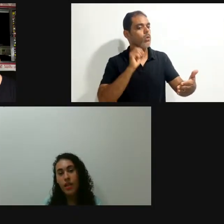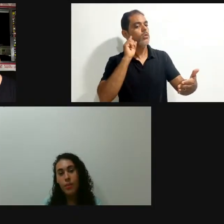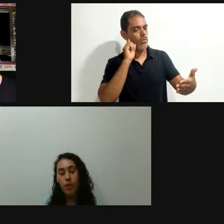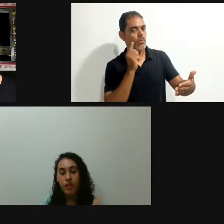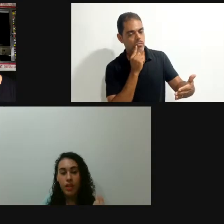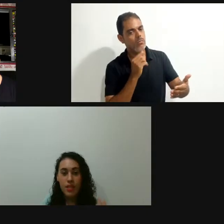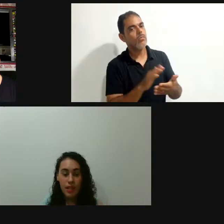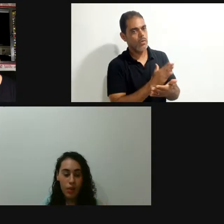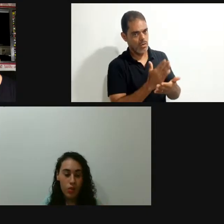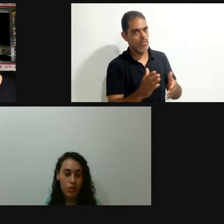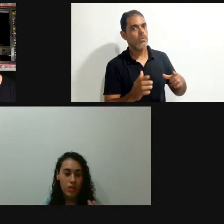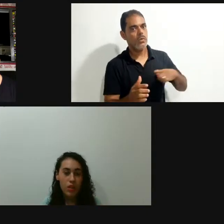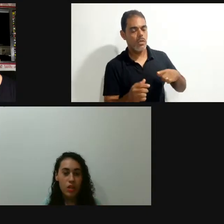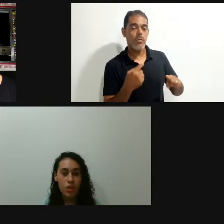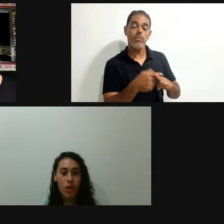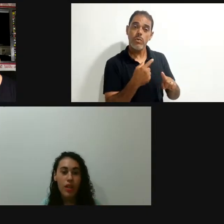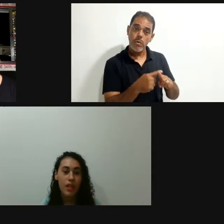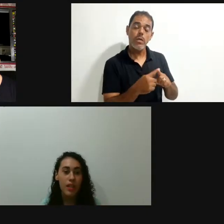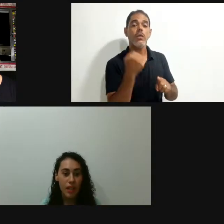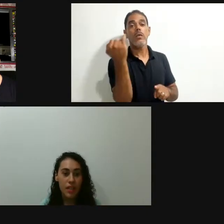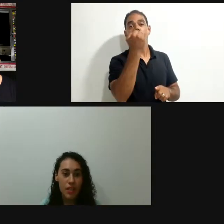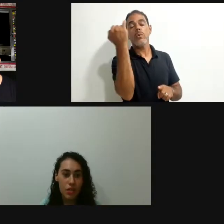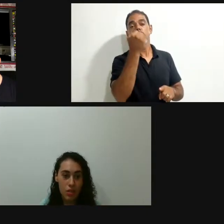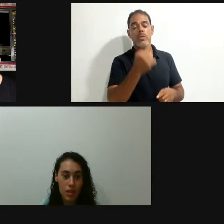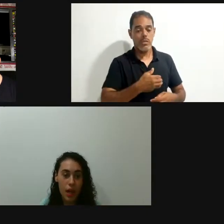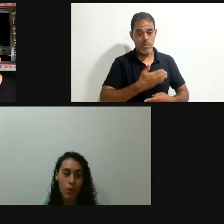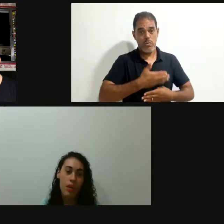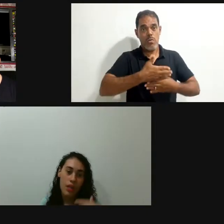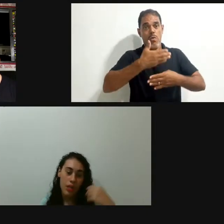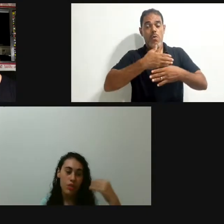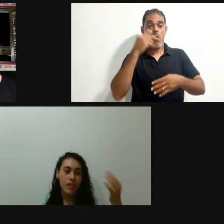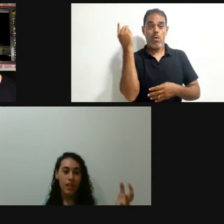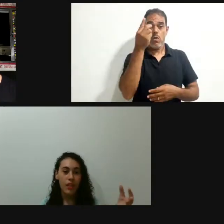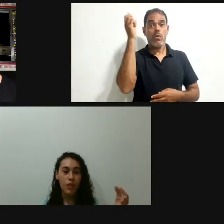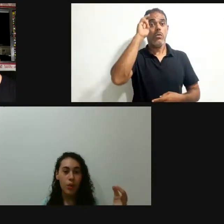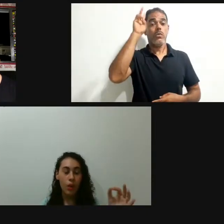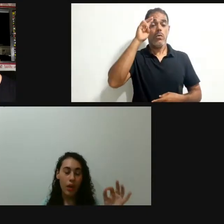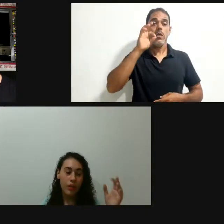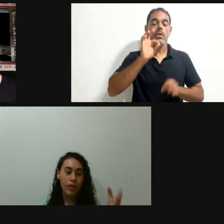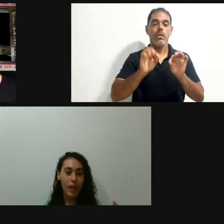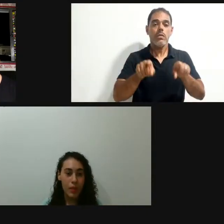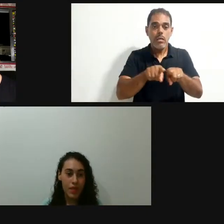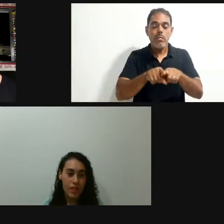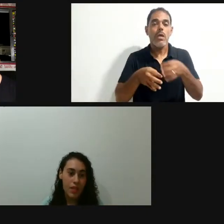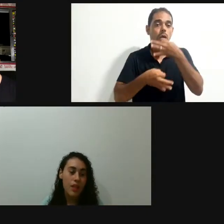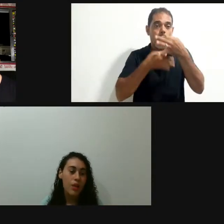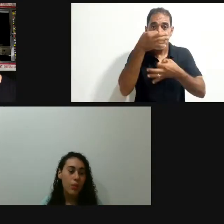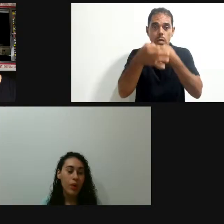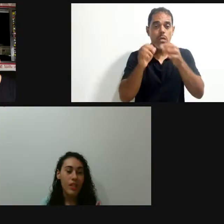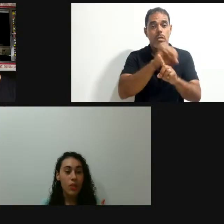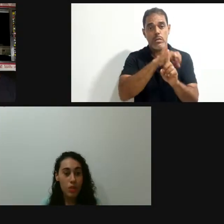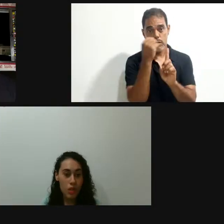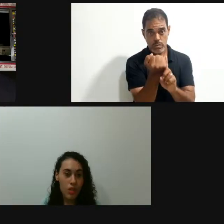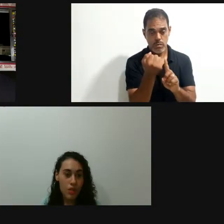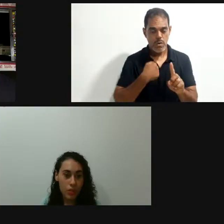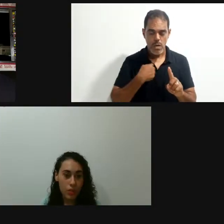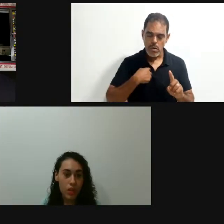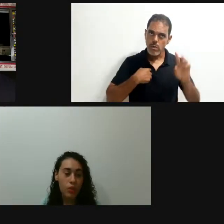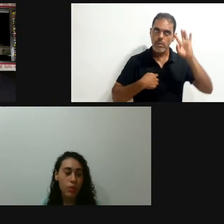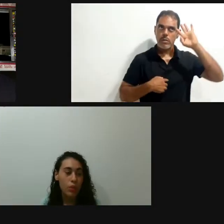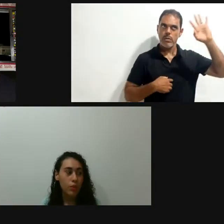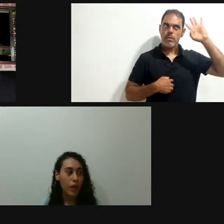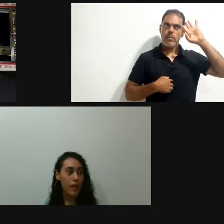ter importância na construção da história e na crítica social. Eu já tenho colocado na cabeça com esse